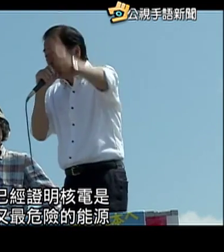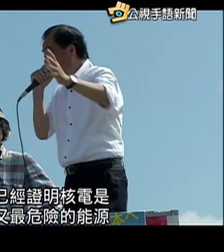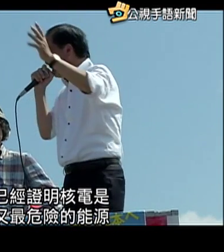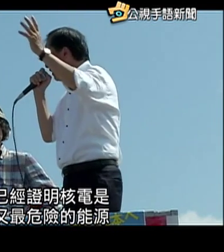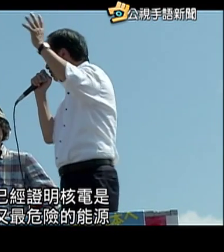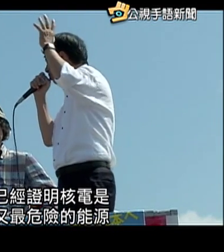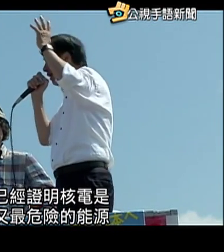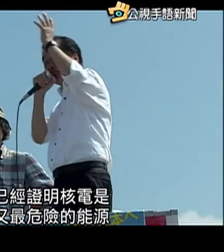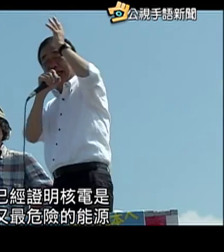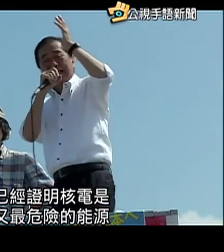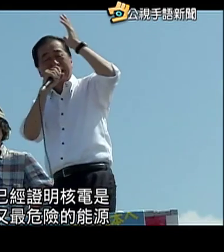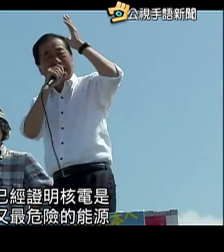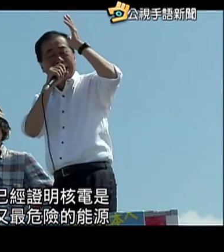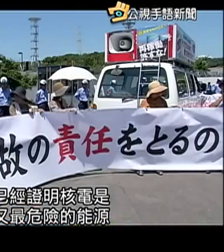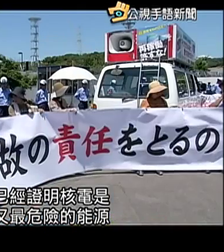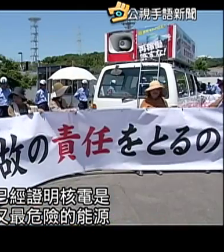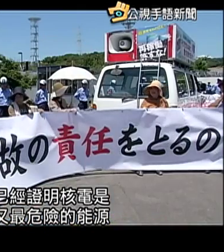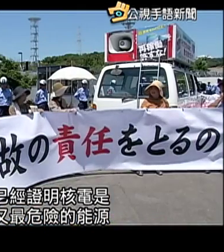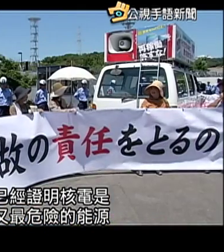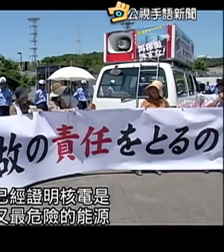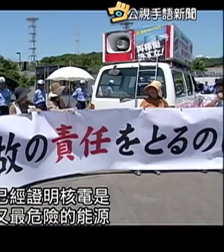全に証明されたじゃないですか。皆さんいかがですか。